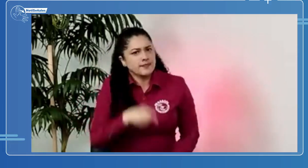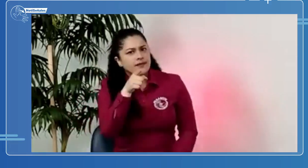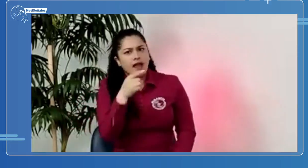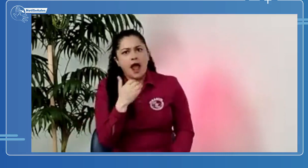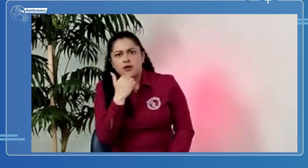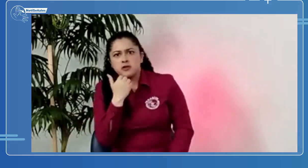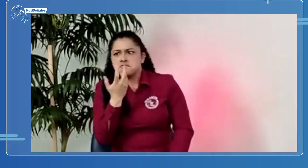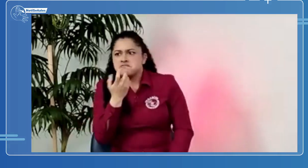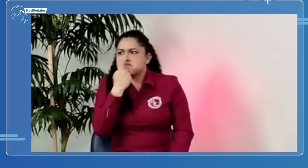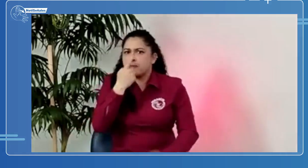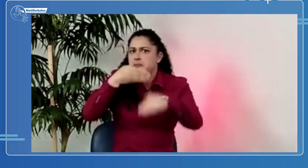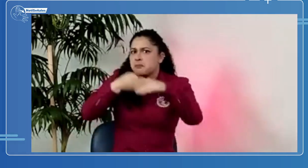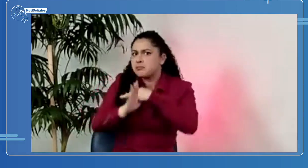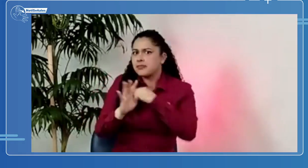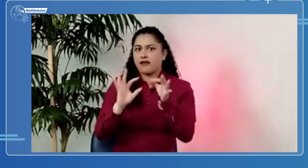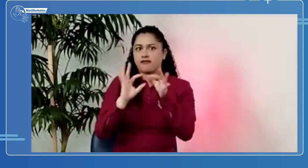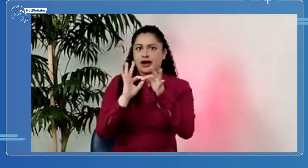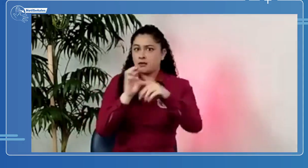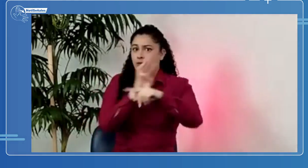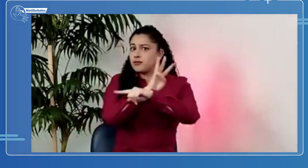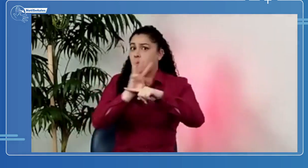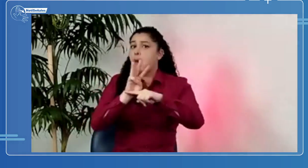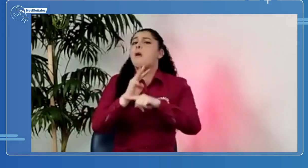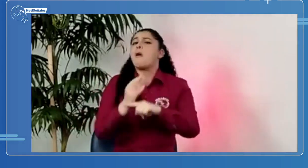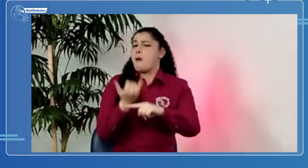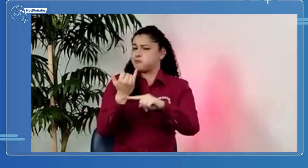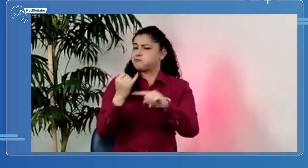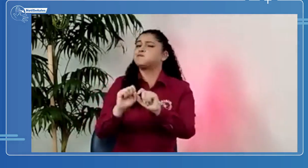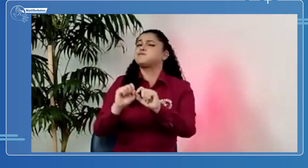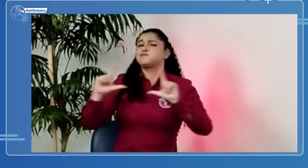incentivar esta comunicación en lengua de señas. Si ustedes quieren ver, pues dentro de la